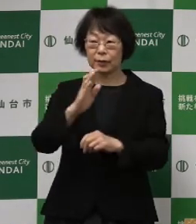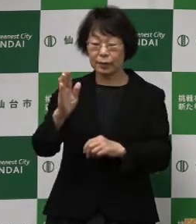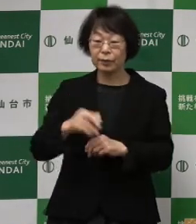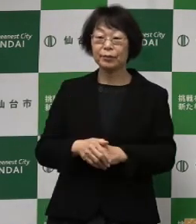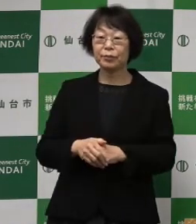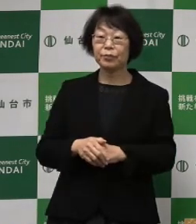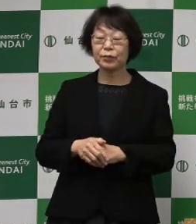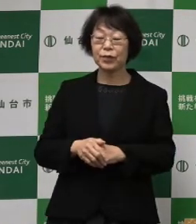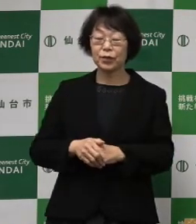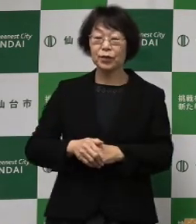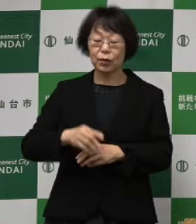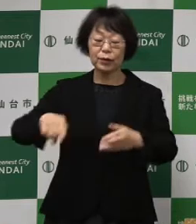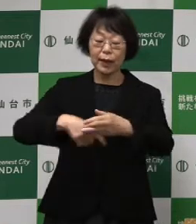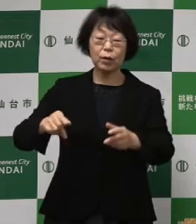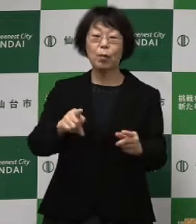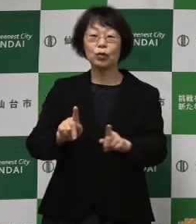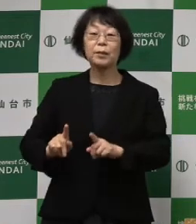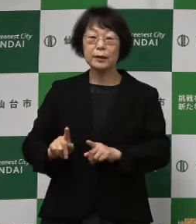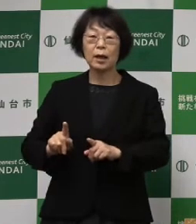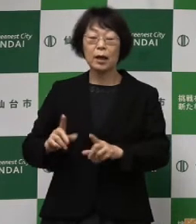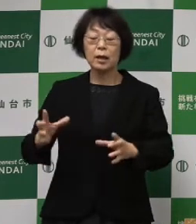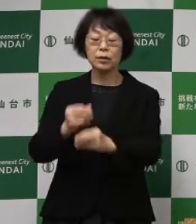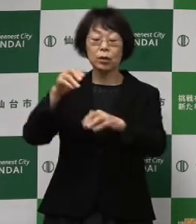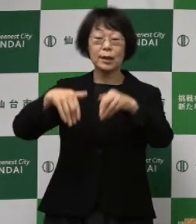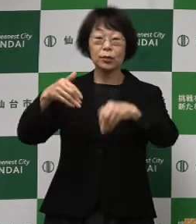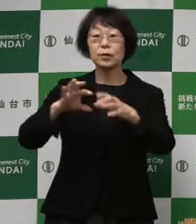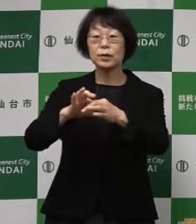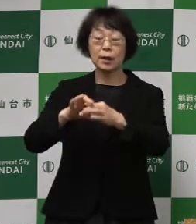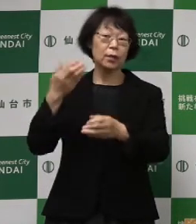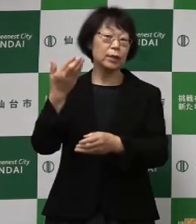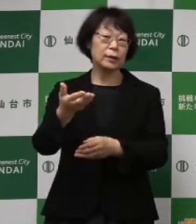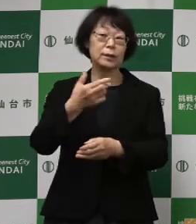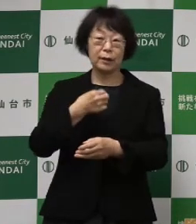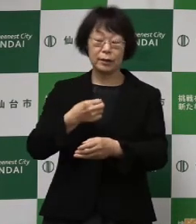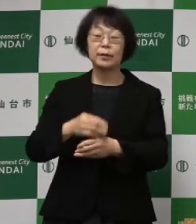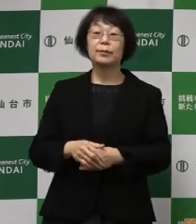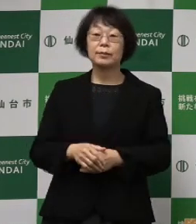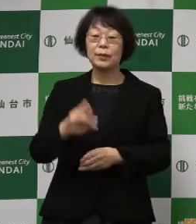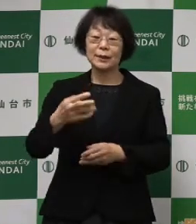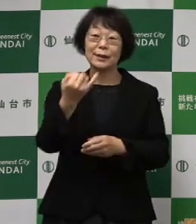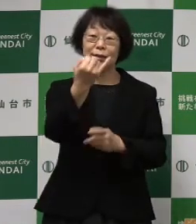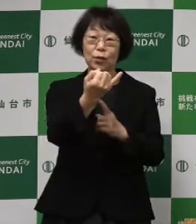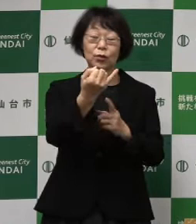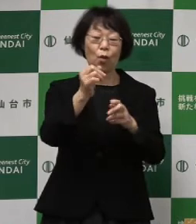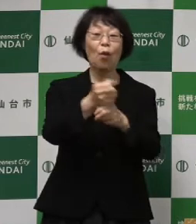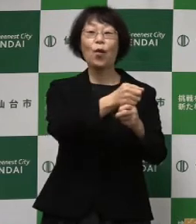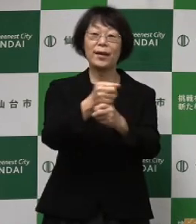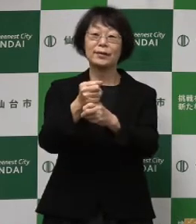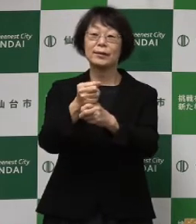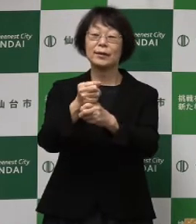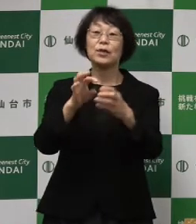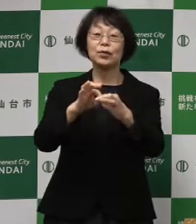ょっと話が戻りまして、総選挙のことをお伺いします。はい、市長の応援のことについてちょ